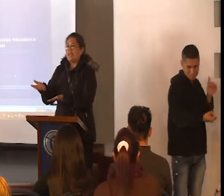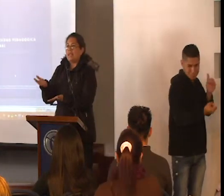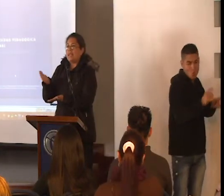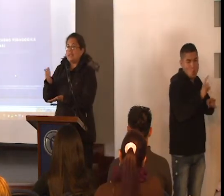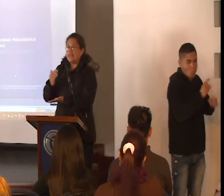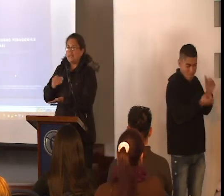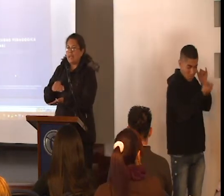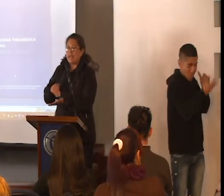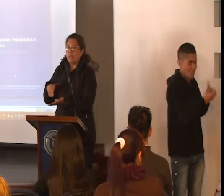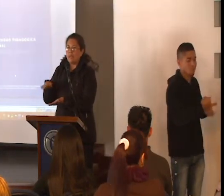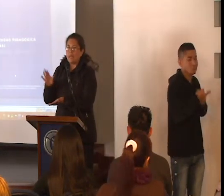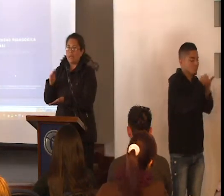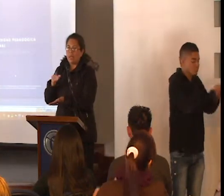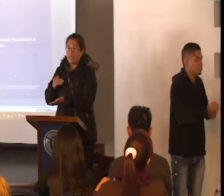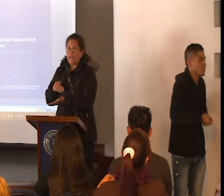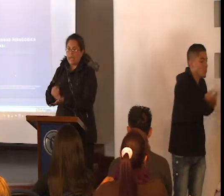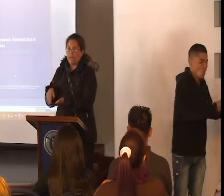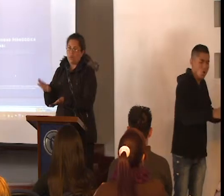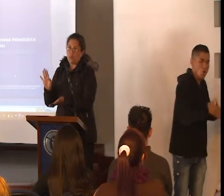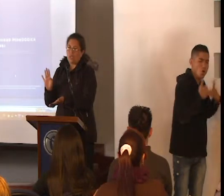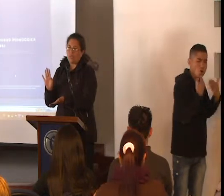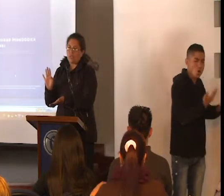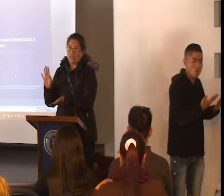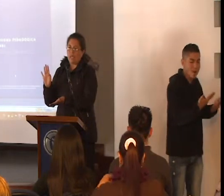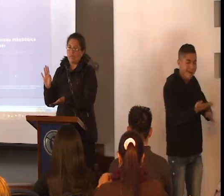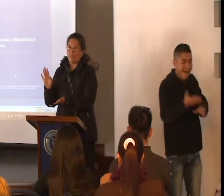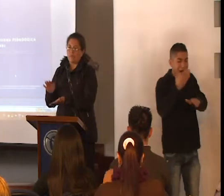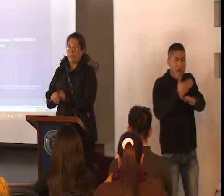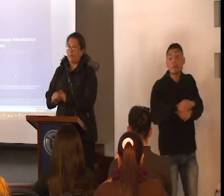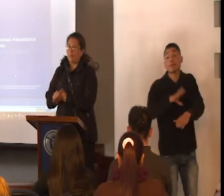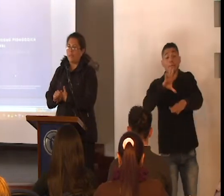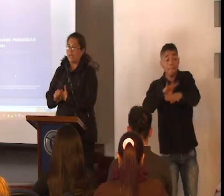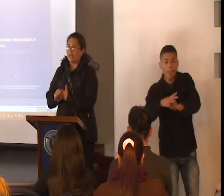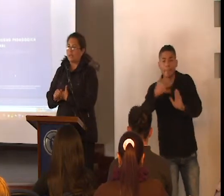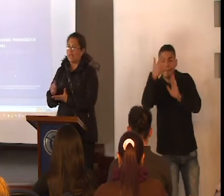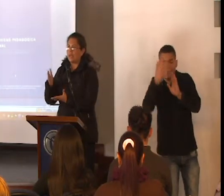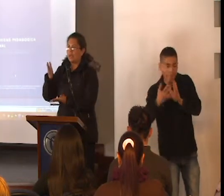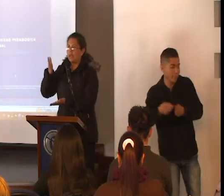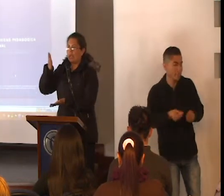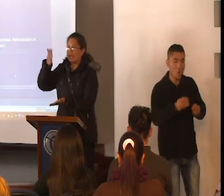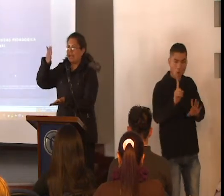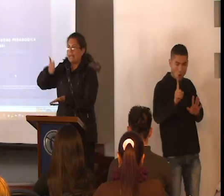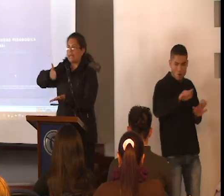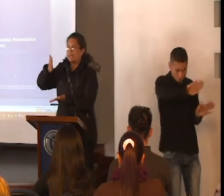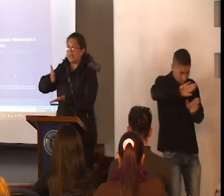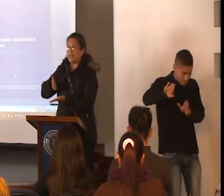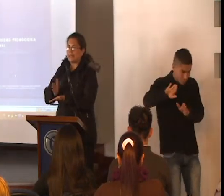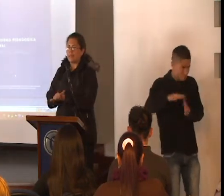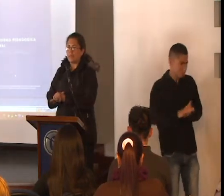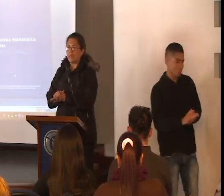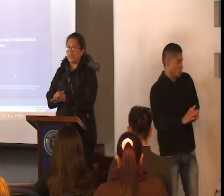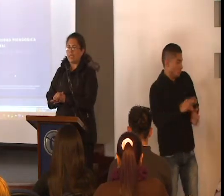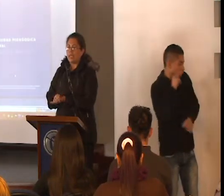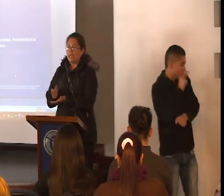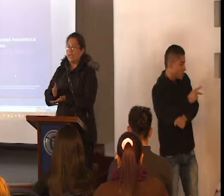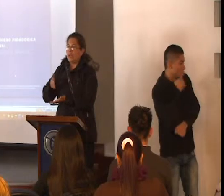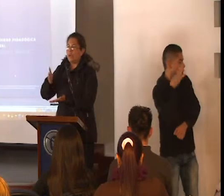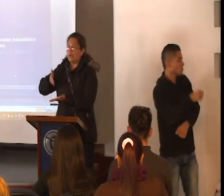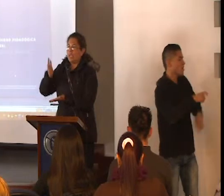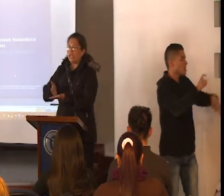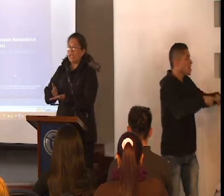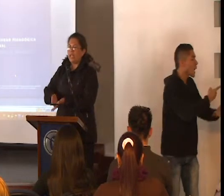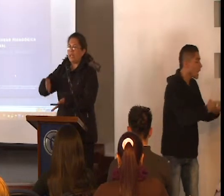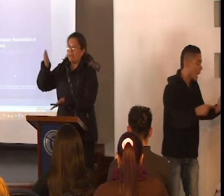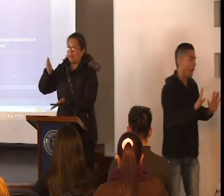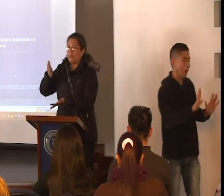niño sin necesidad de que hubiera diagnósticos clínicos, porque era otra de pronto de las barreras que se ponían,